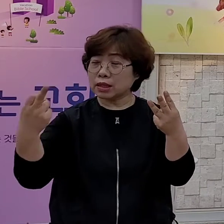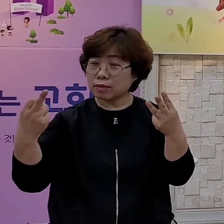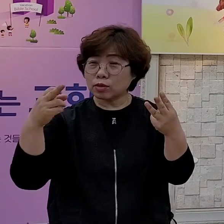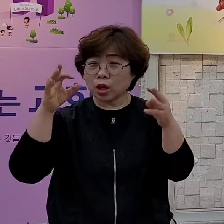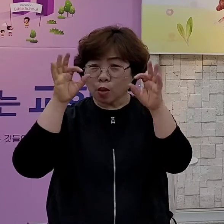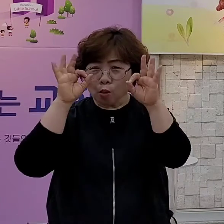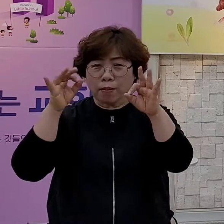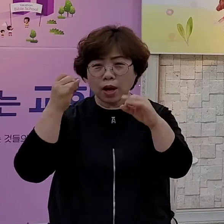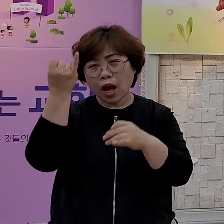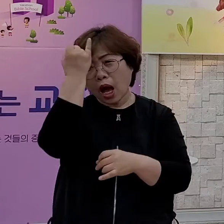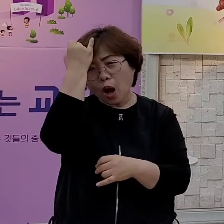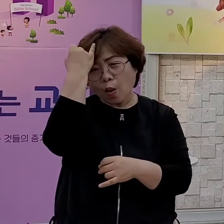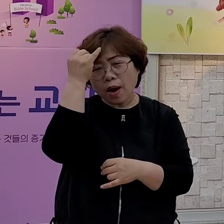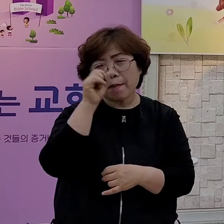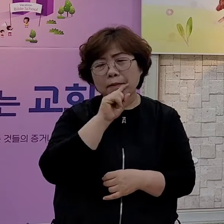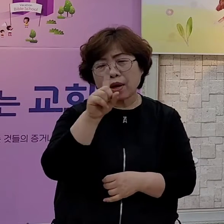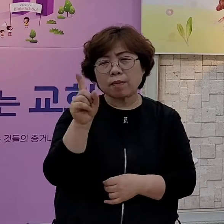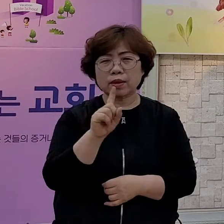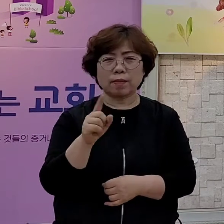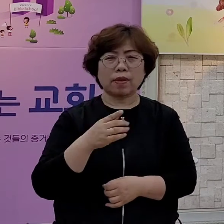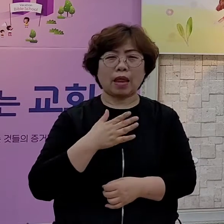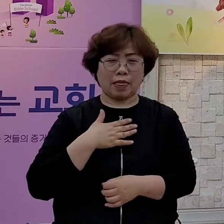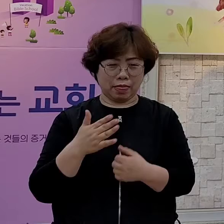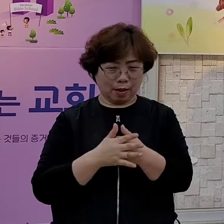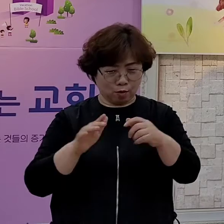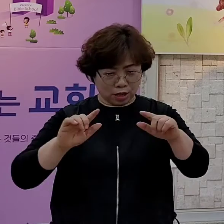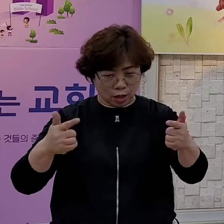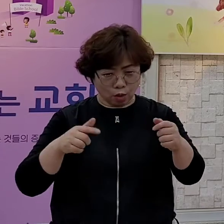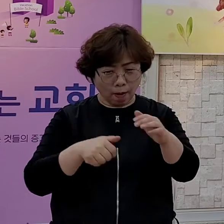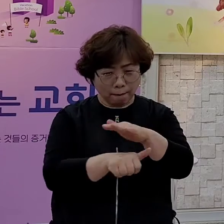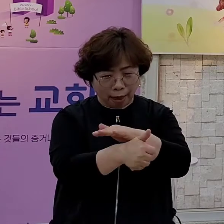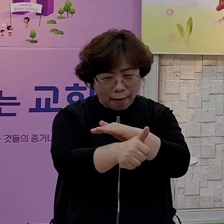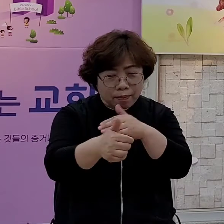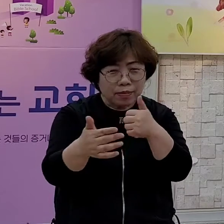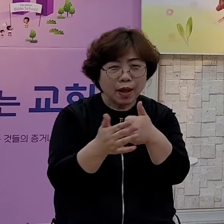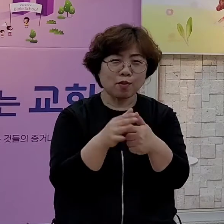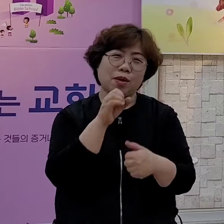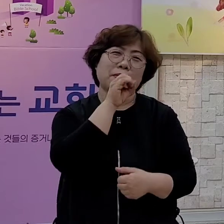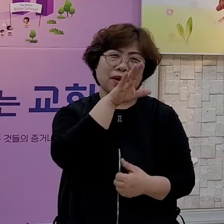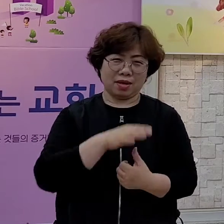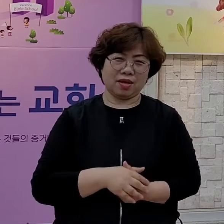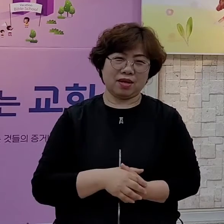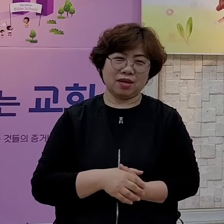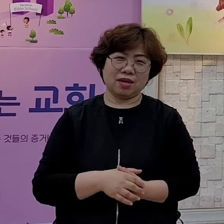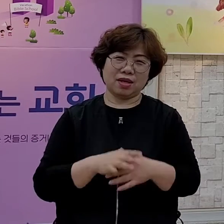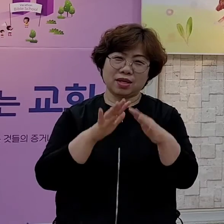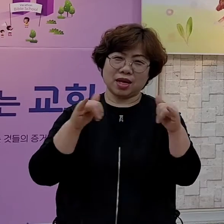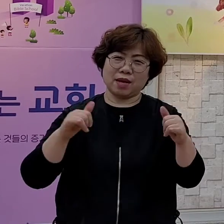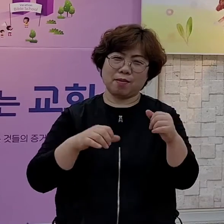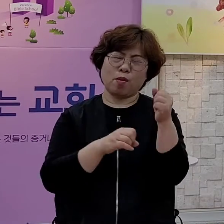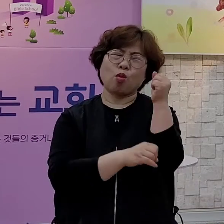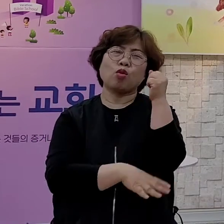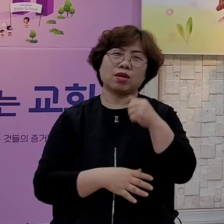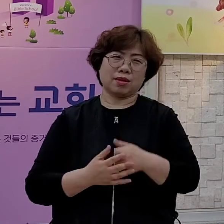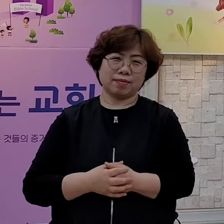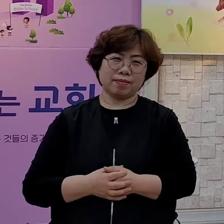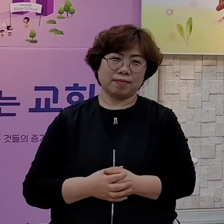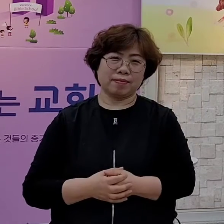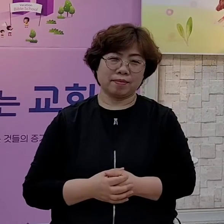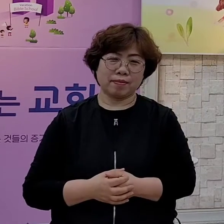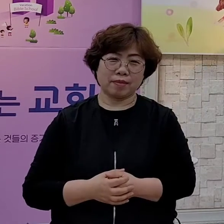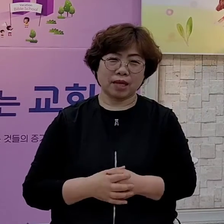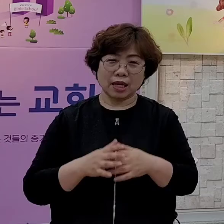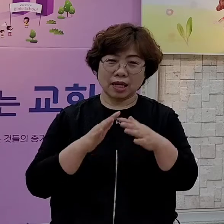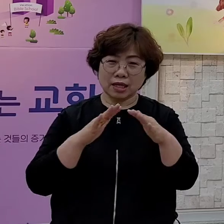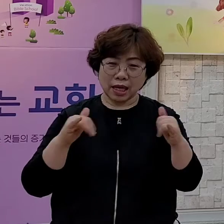뱀 때문에 내가 따먹었어요. 그래요. 이게 인간이에요. 하나님 처음 만드신 우리